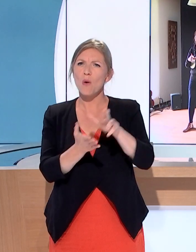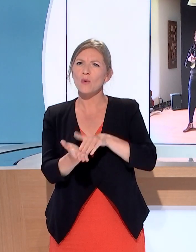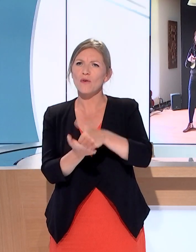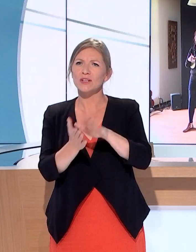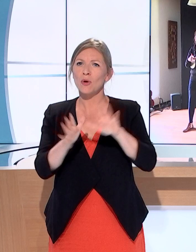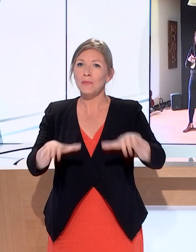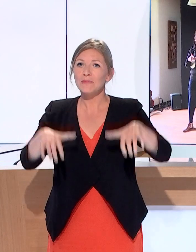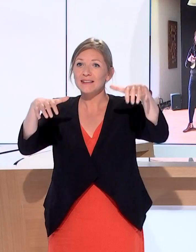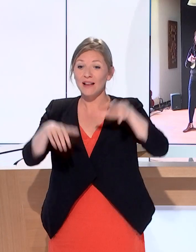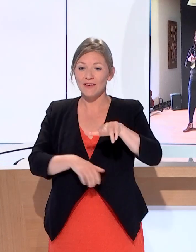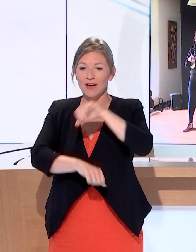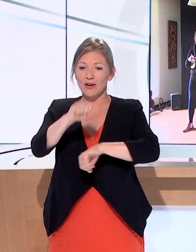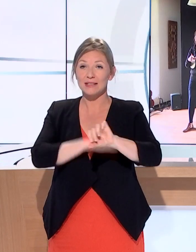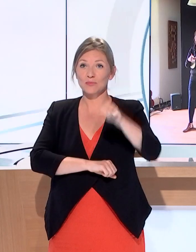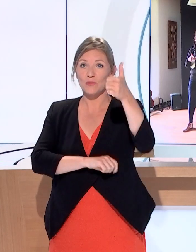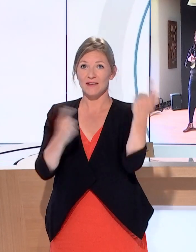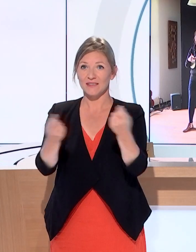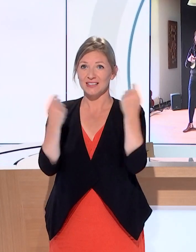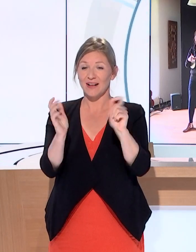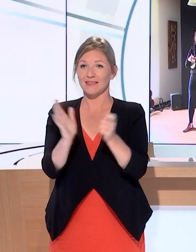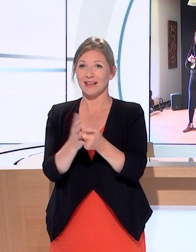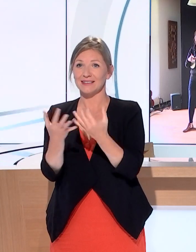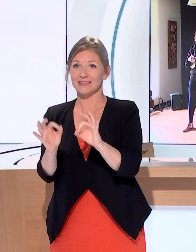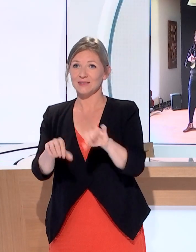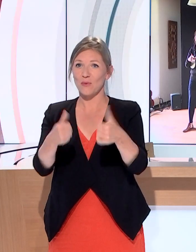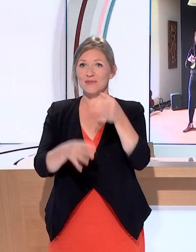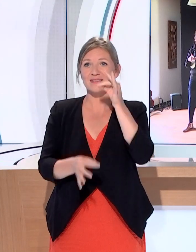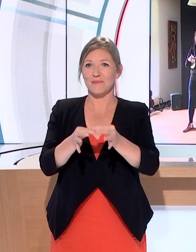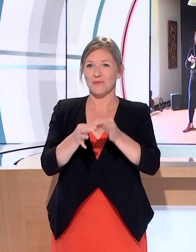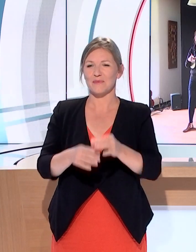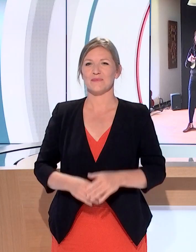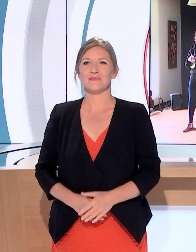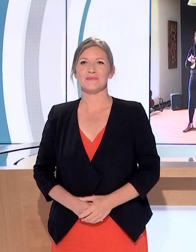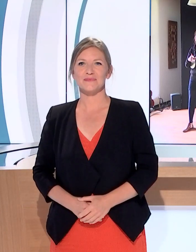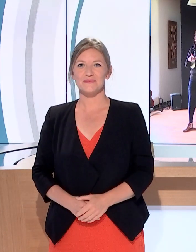c'est son nom, tient même son tout premier festival les 10 et 11 septembre.